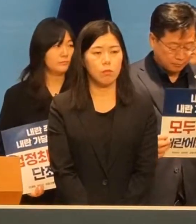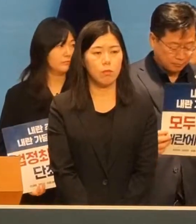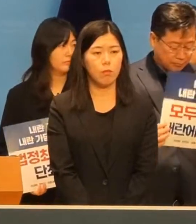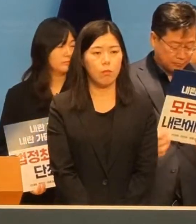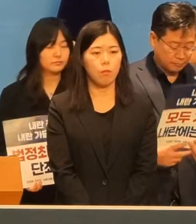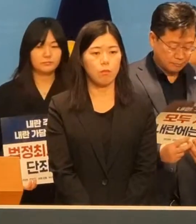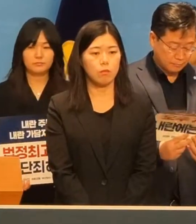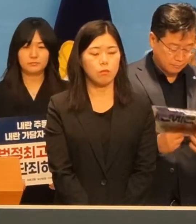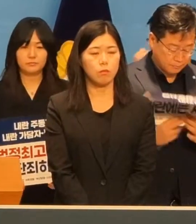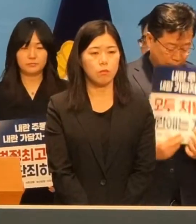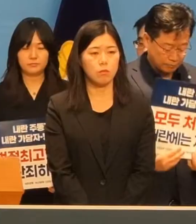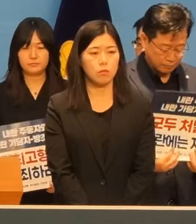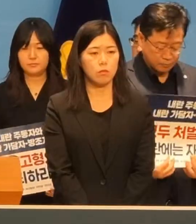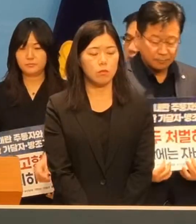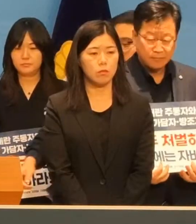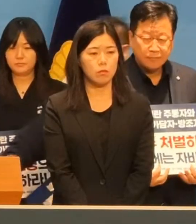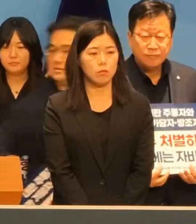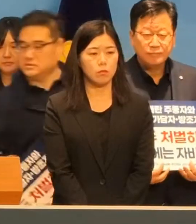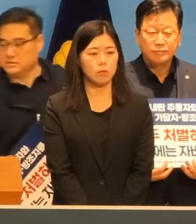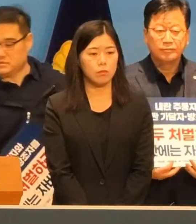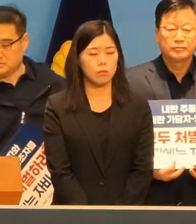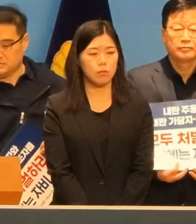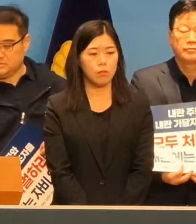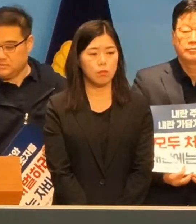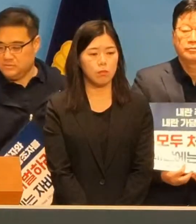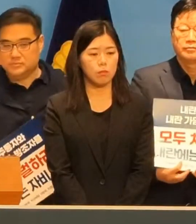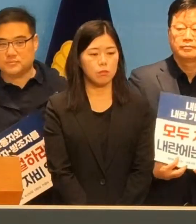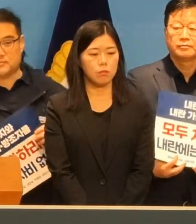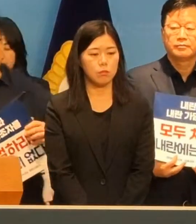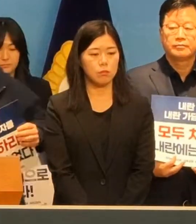그래서 제가 강주 누르는 오셔야 시작하잖아요.